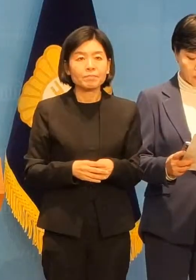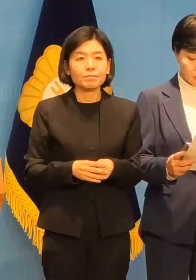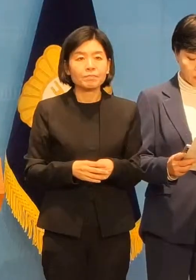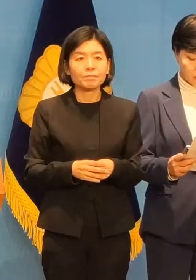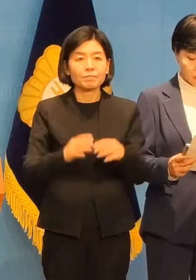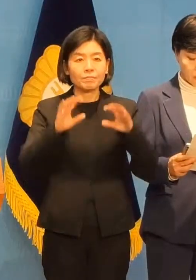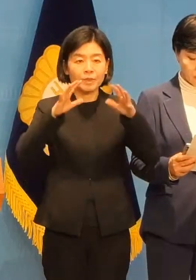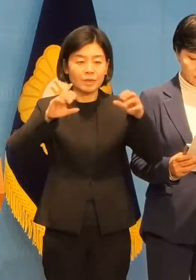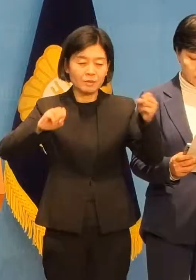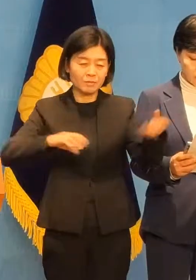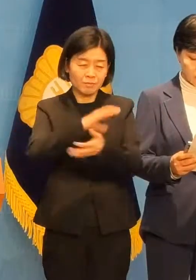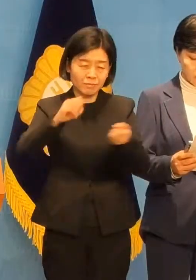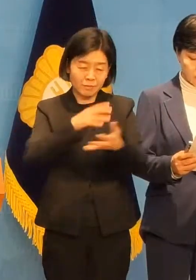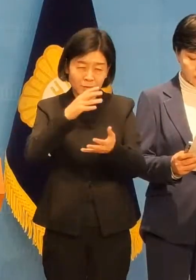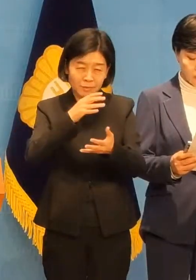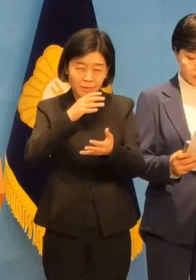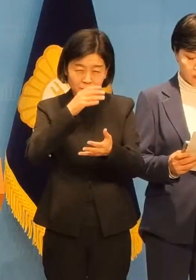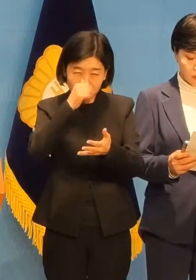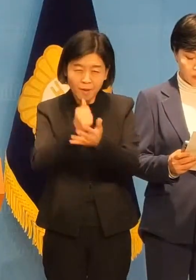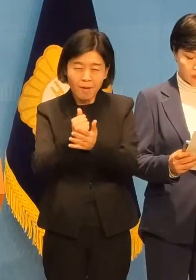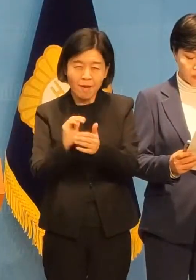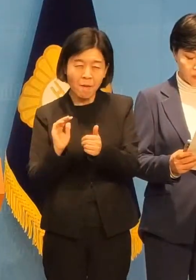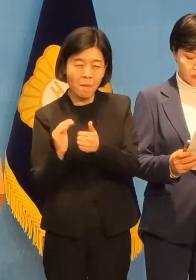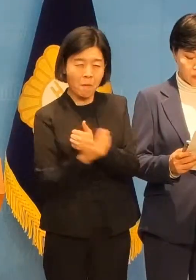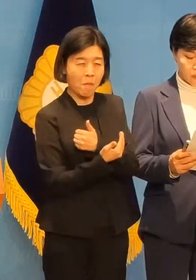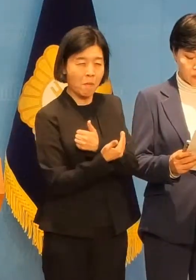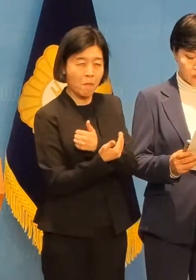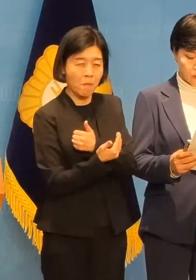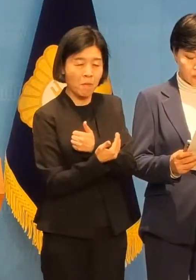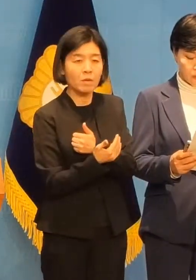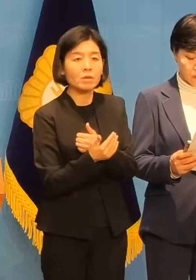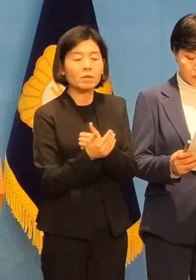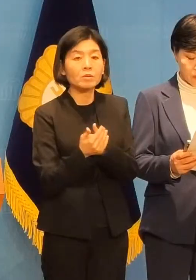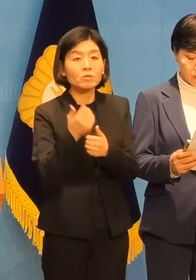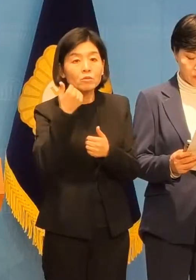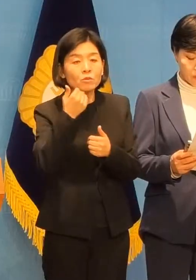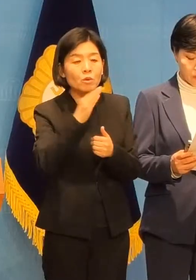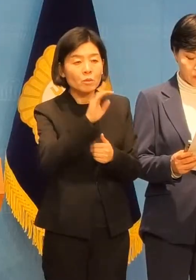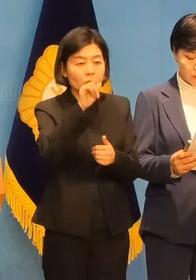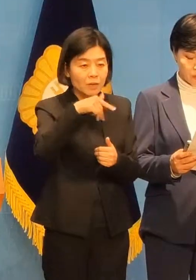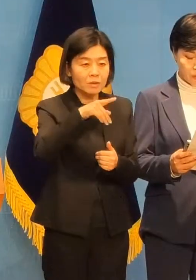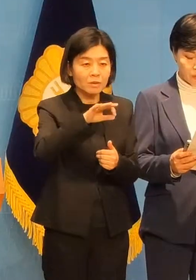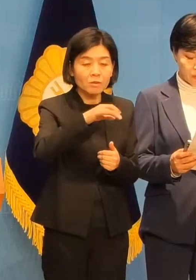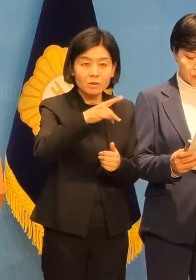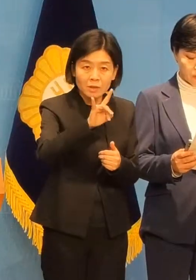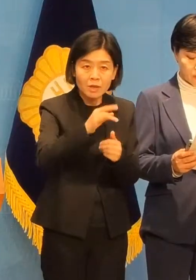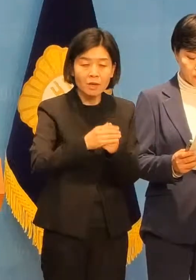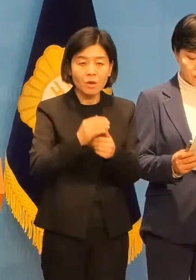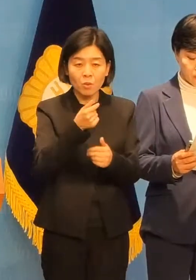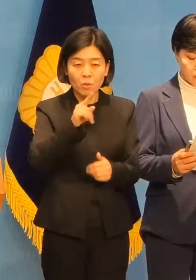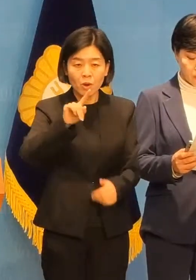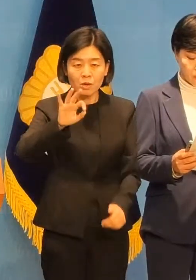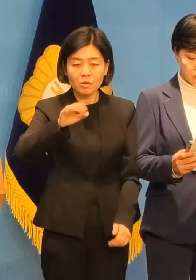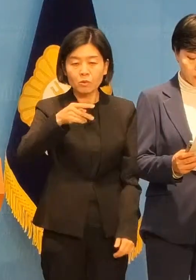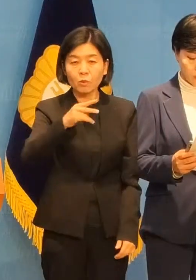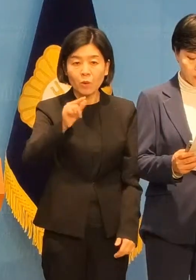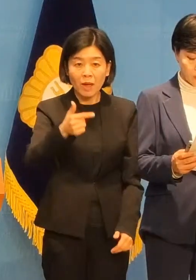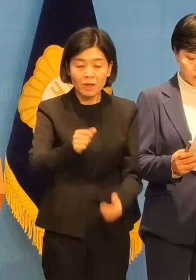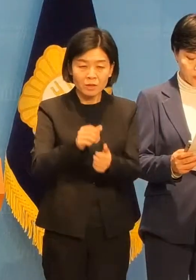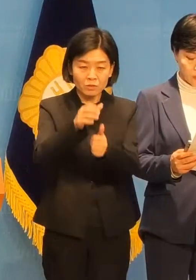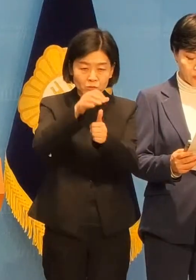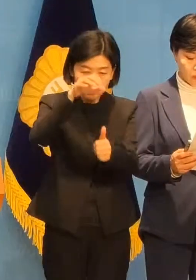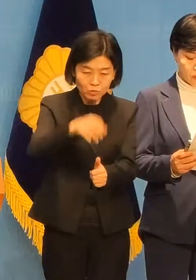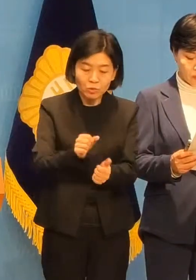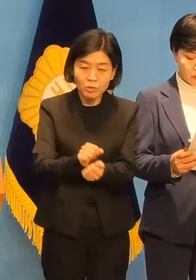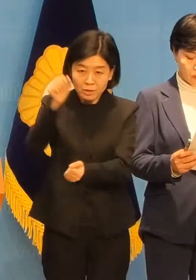내란 세력 방패막을 자처한 사법부의 박성재, 한교안 구속영장 기각을 강력히 규탄한다. 특검이